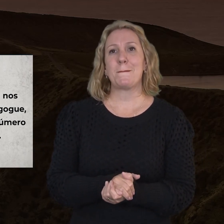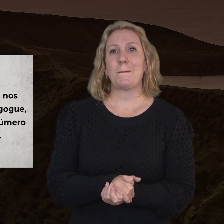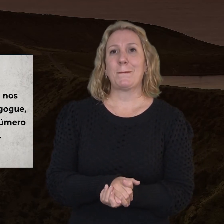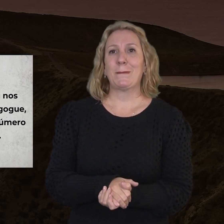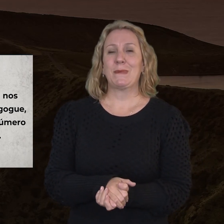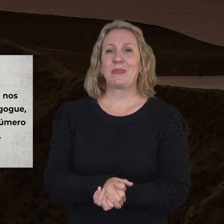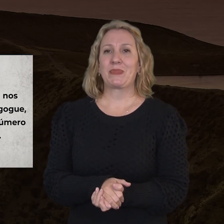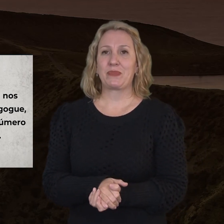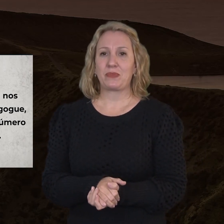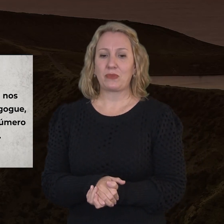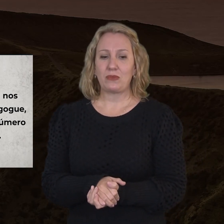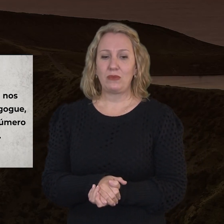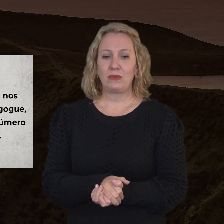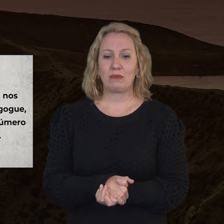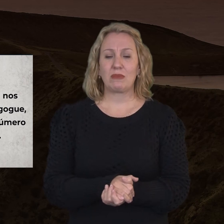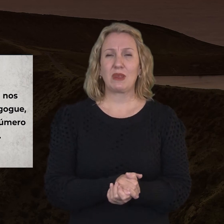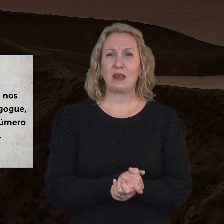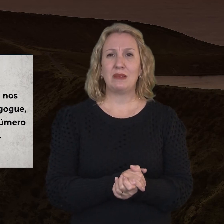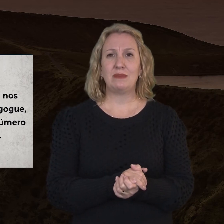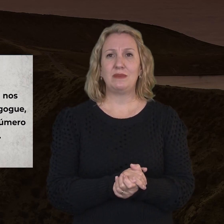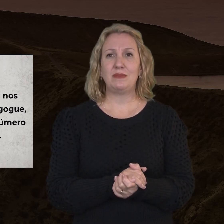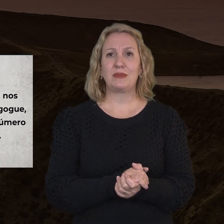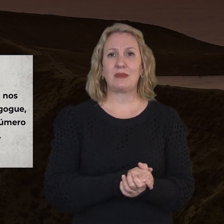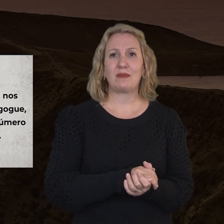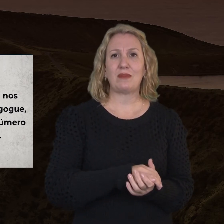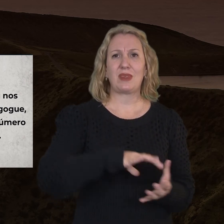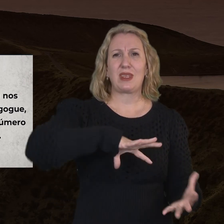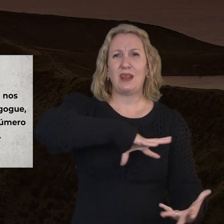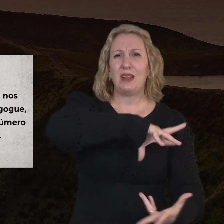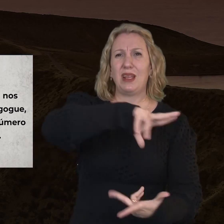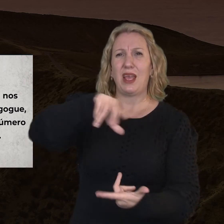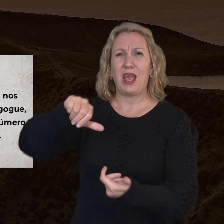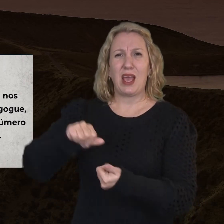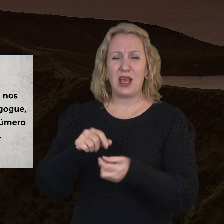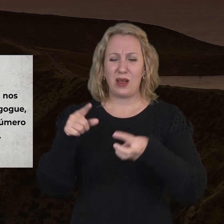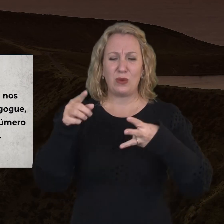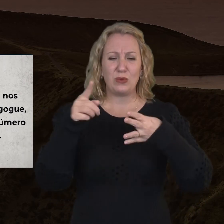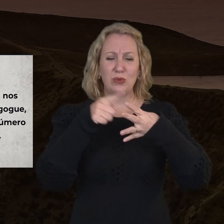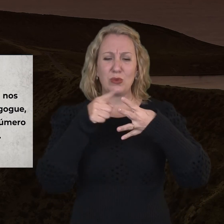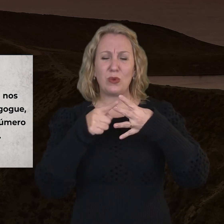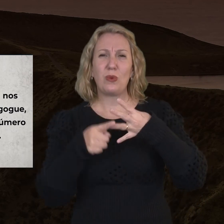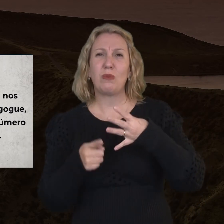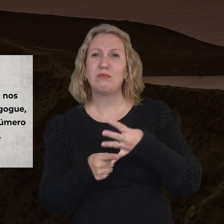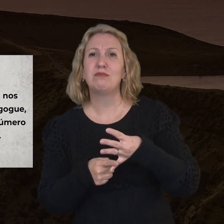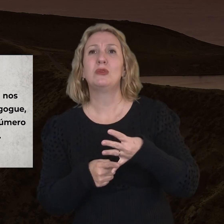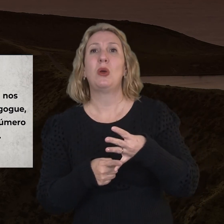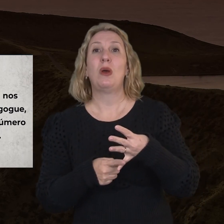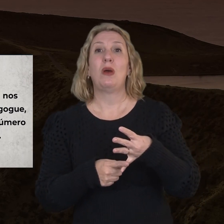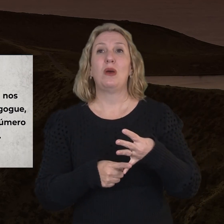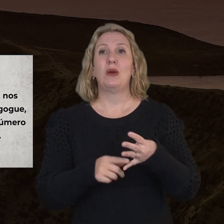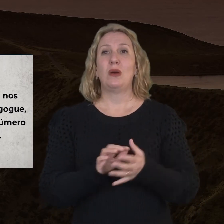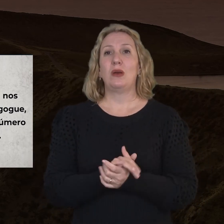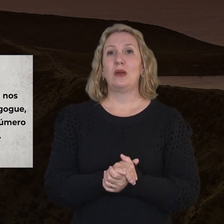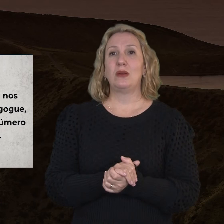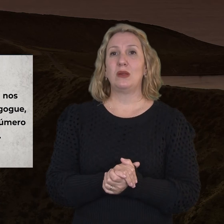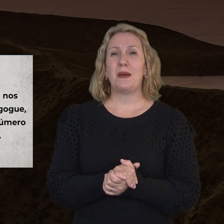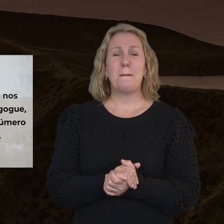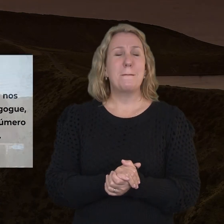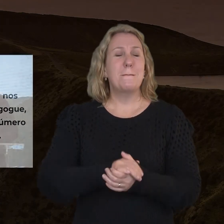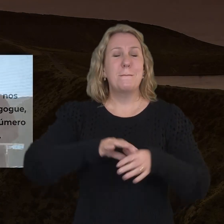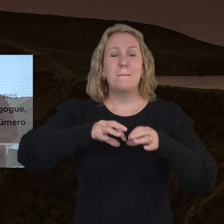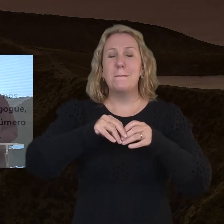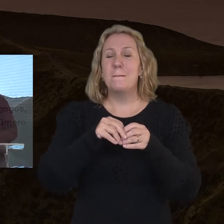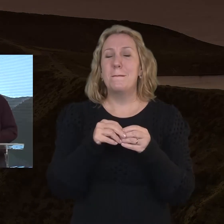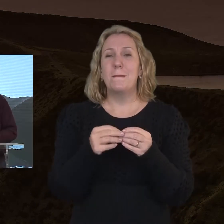da terra gogue e magogue a fim de reuni-las para a peleja o número dessa como a areia do mar tanto de